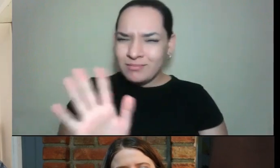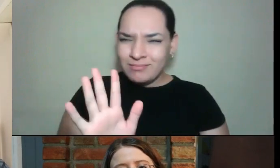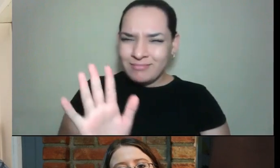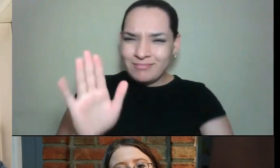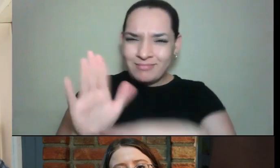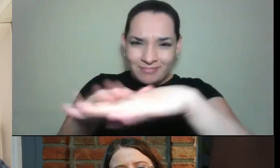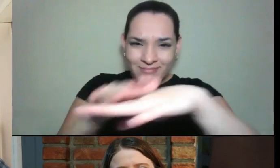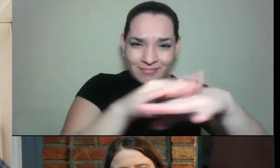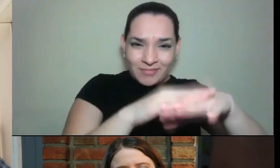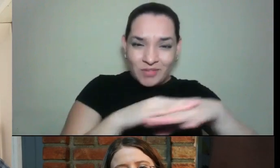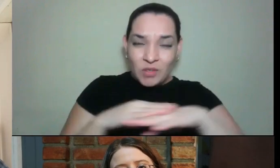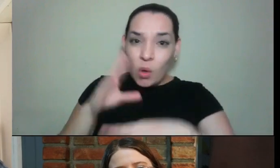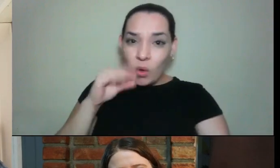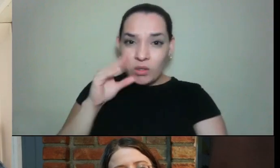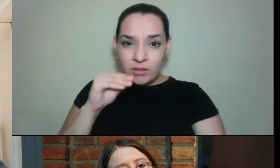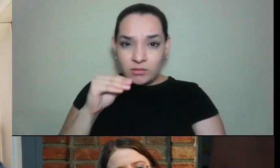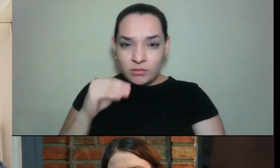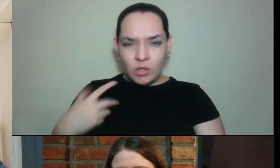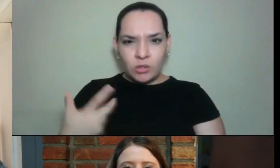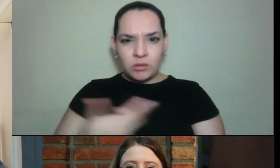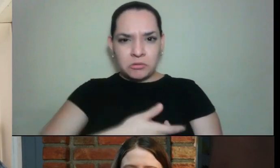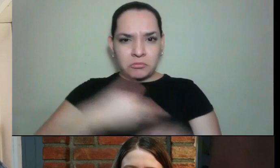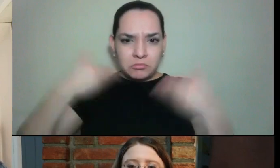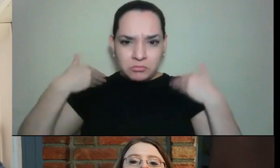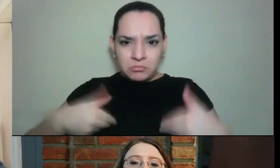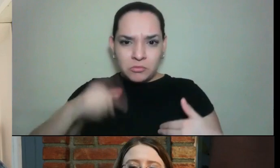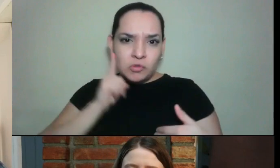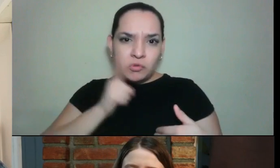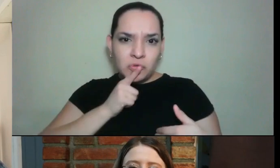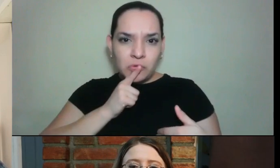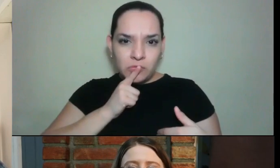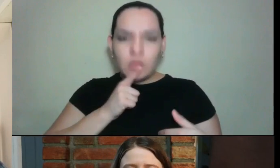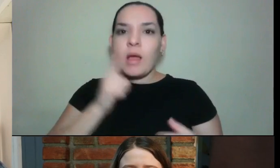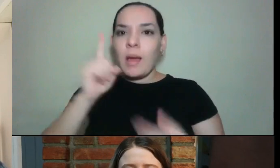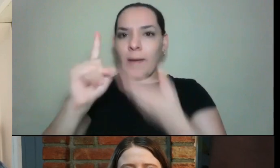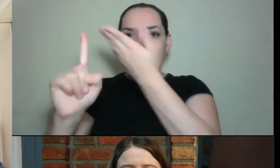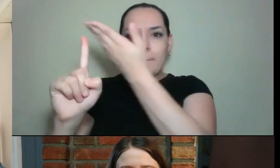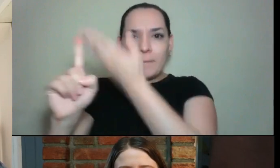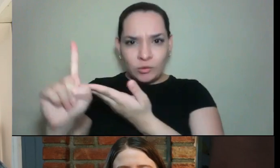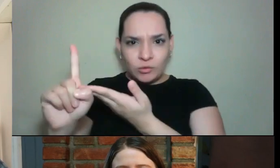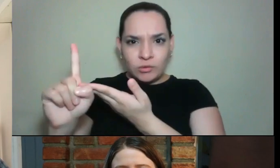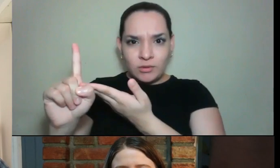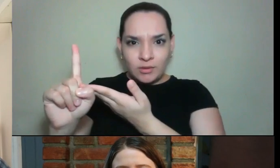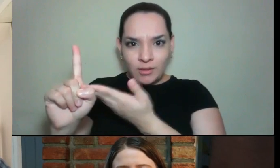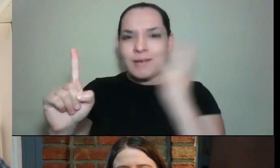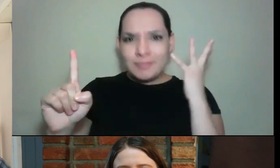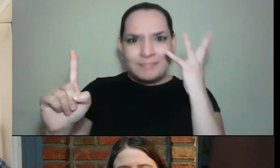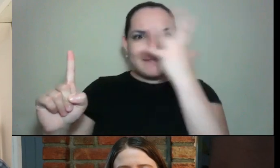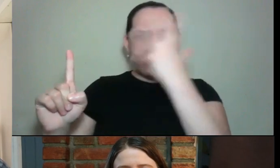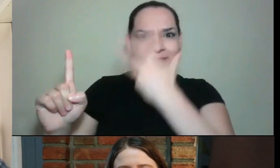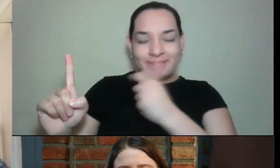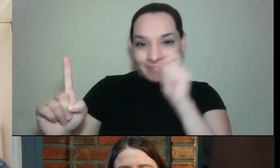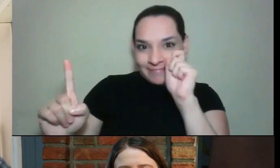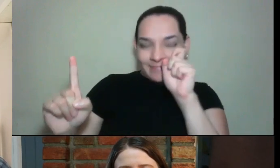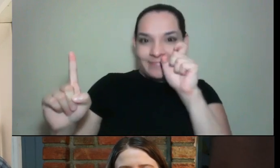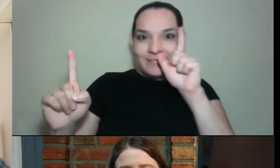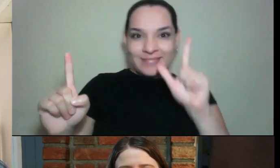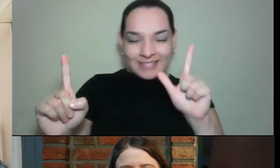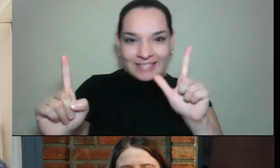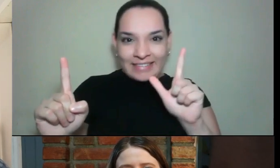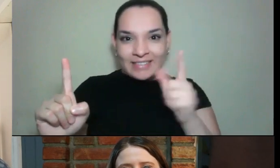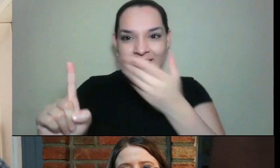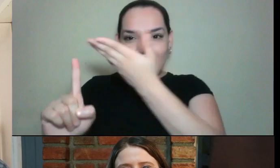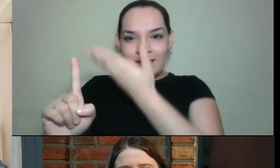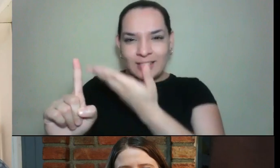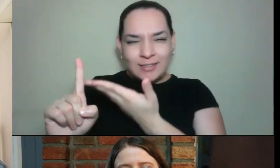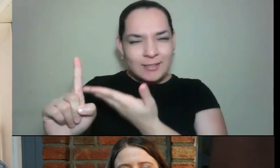ustedes, oyentes, nosotros los sordos somos personas. Y cada persona es maravillosa, cada persona es